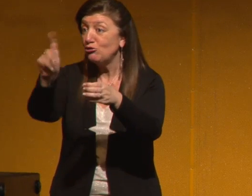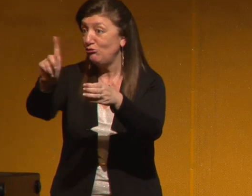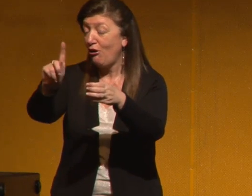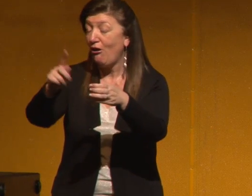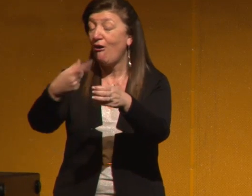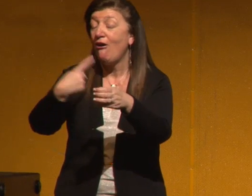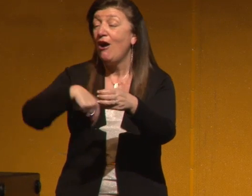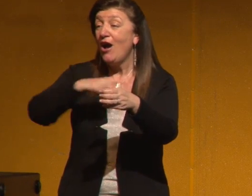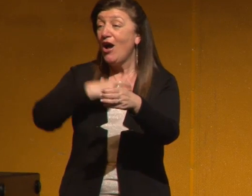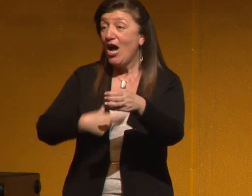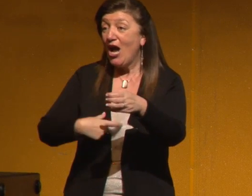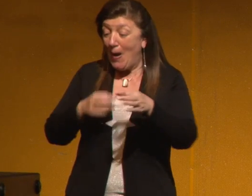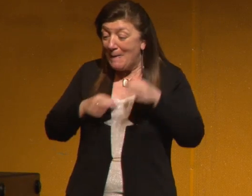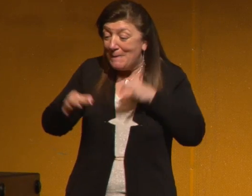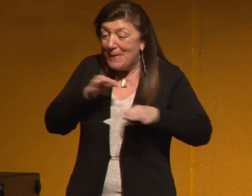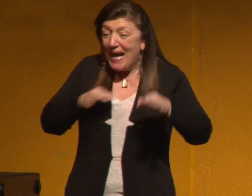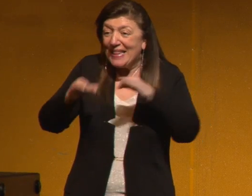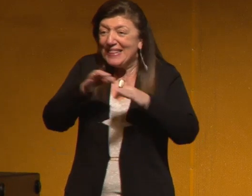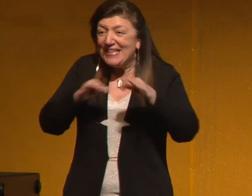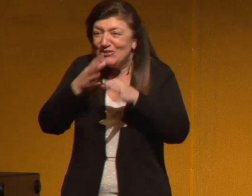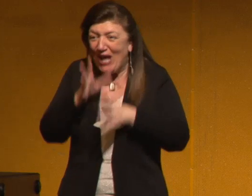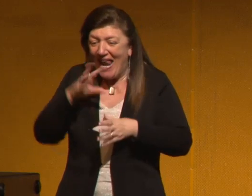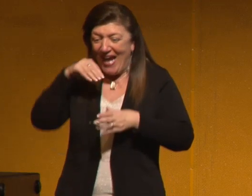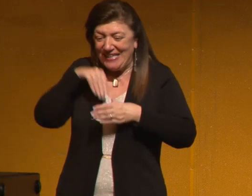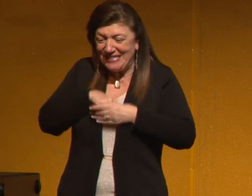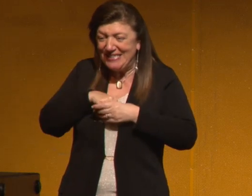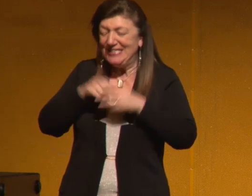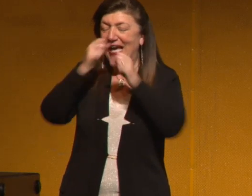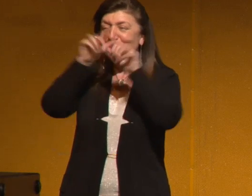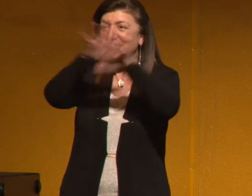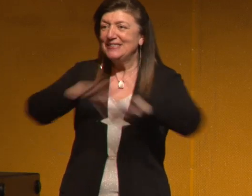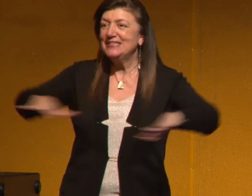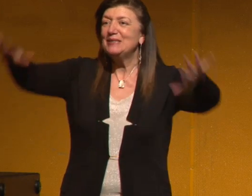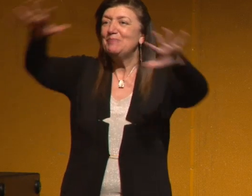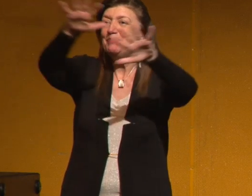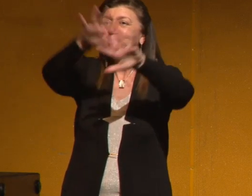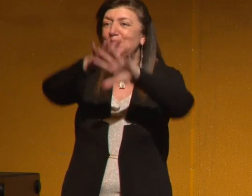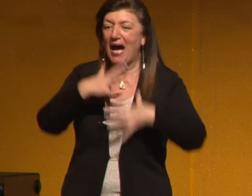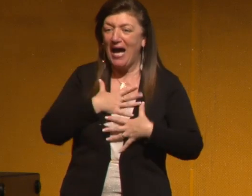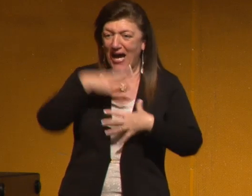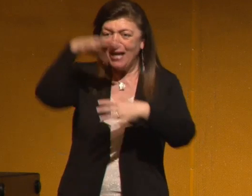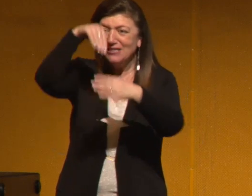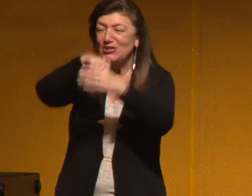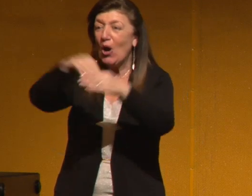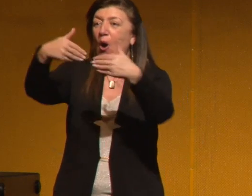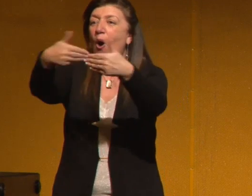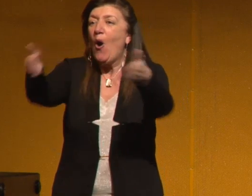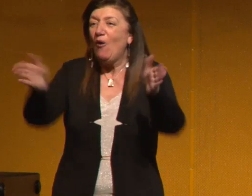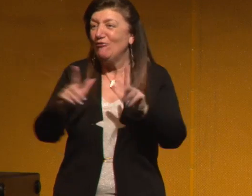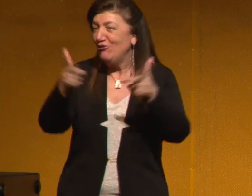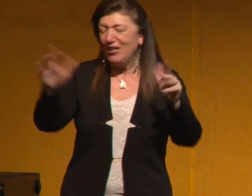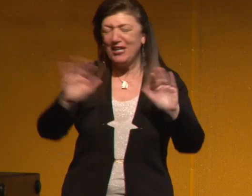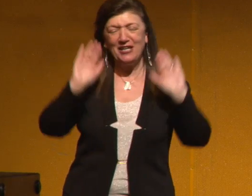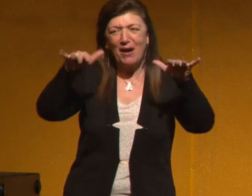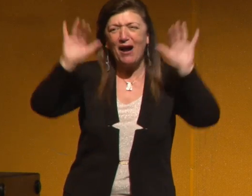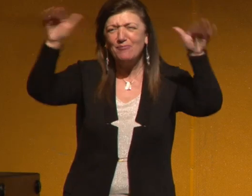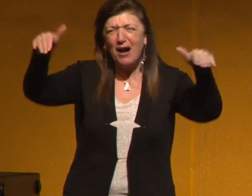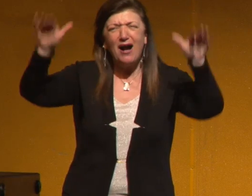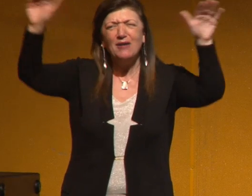che non si esaurisce nello spazio nel tempo racchiuso nei nostri confini i libri sono lo strumento che ci apra noi stessi agli altri